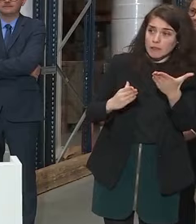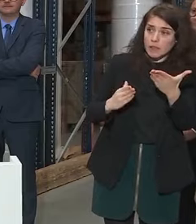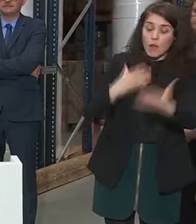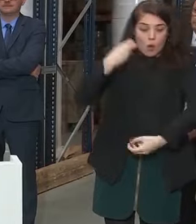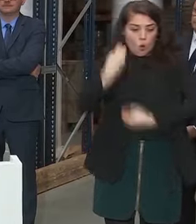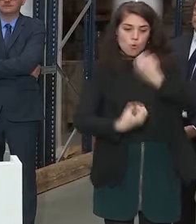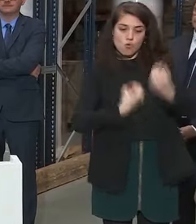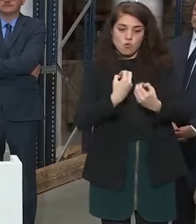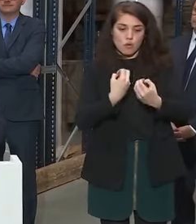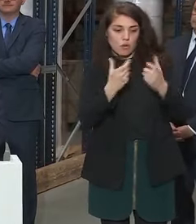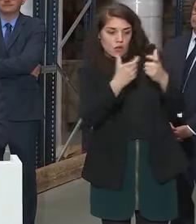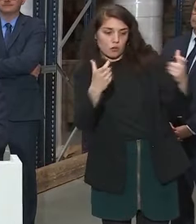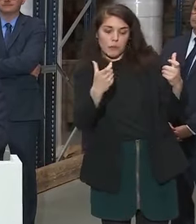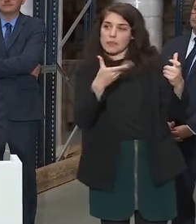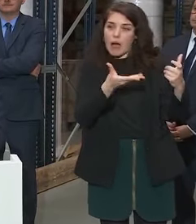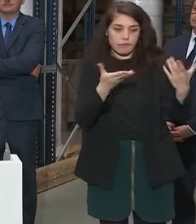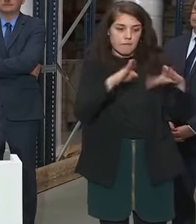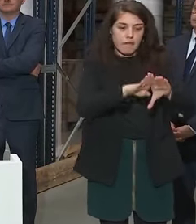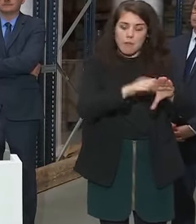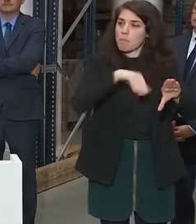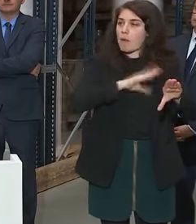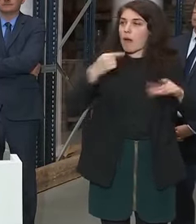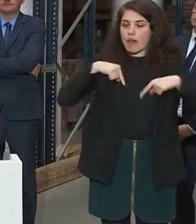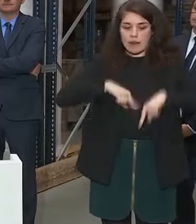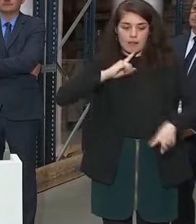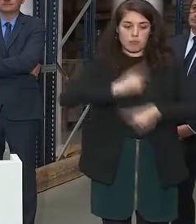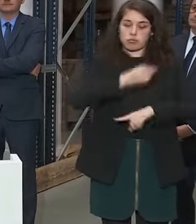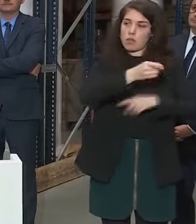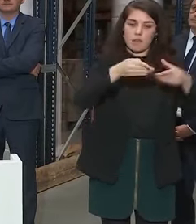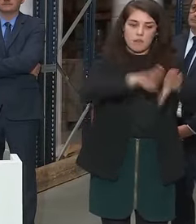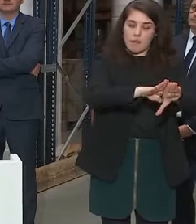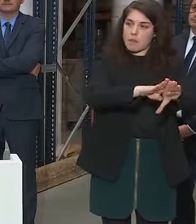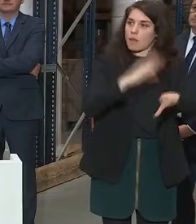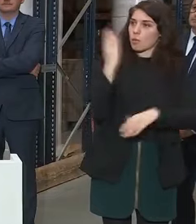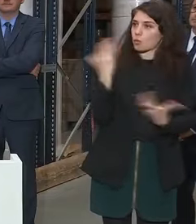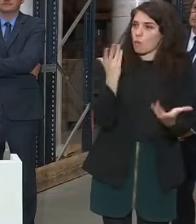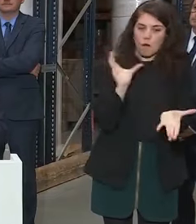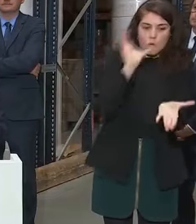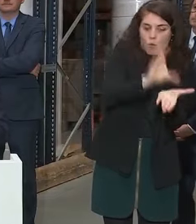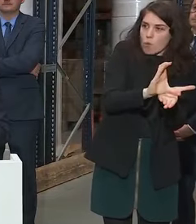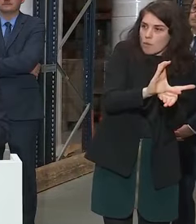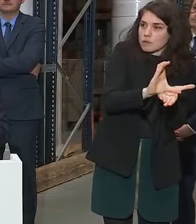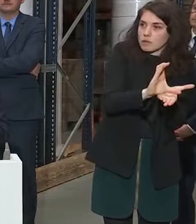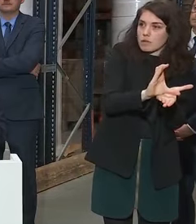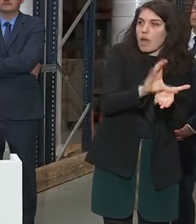fermées par le gouvernement, eh bien, on a une compensation par ce fonds de solidarité qui est d'environ